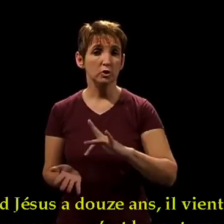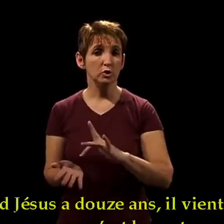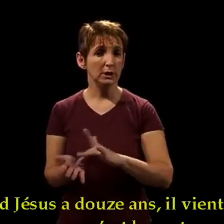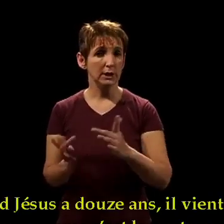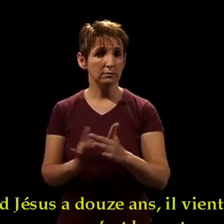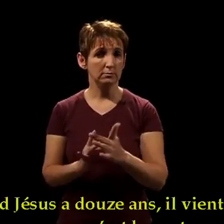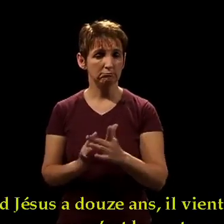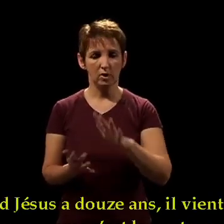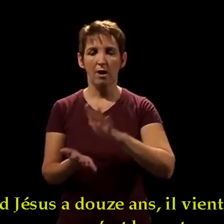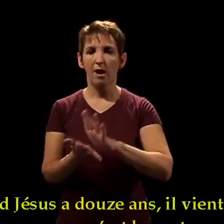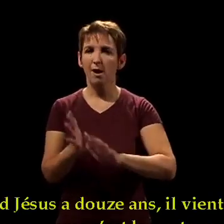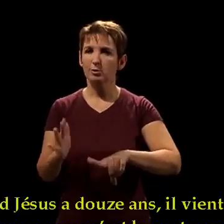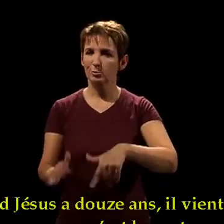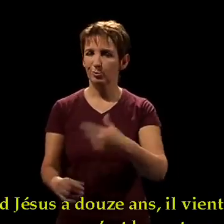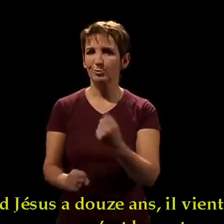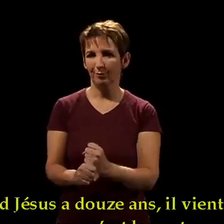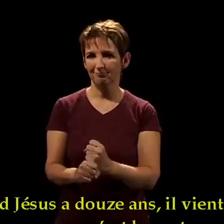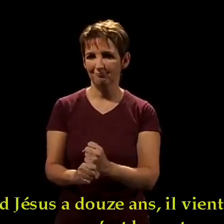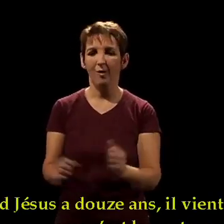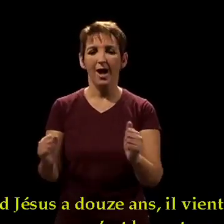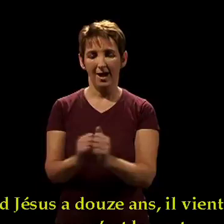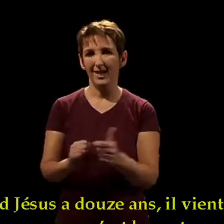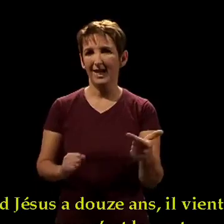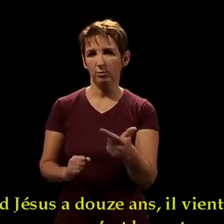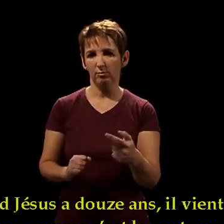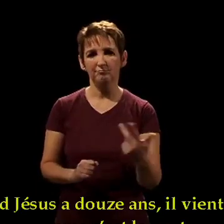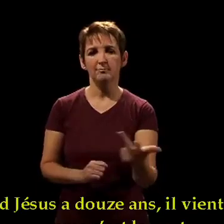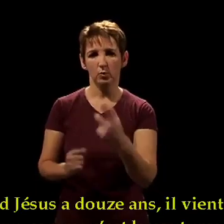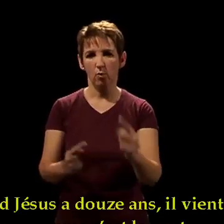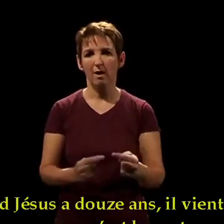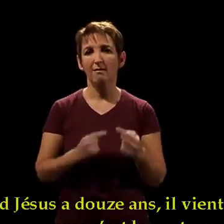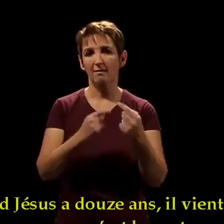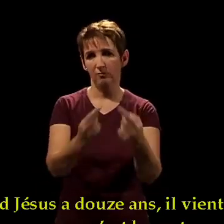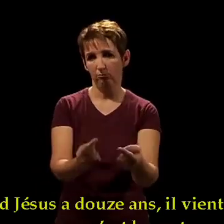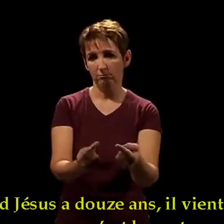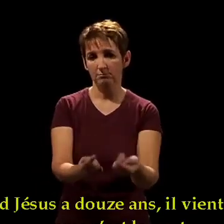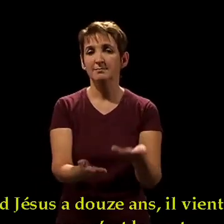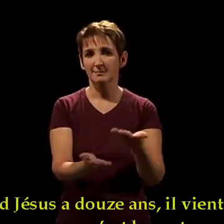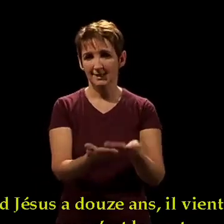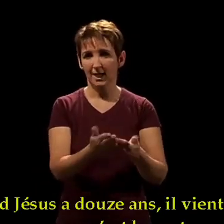Quand Jésus a 12 ans, il vient avec eux, comme c'est la coutume.